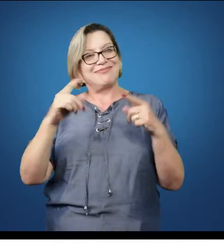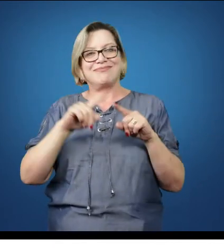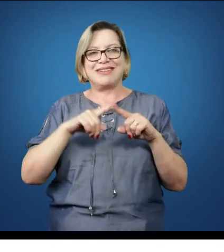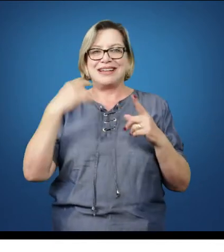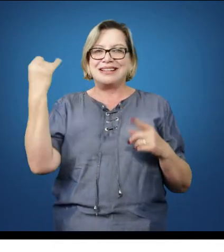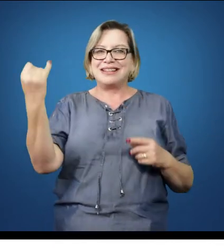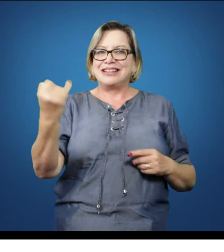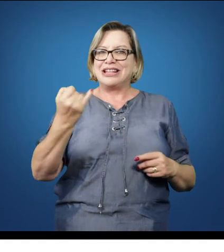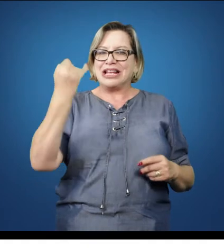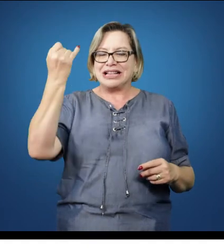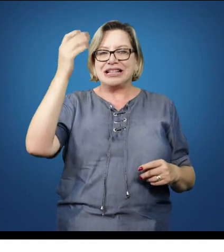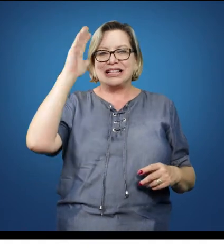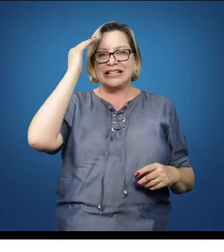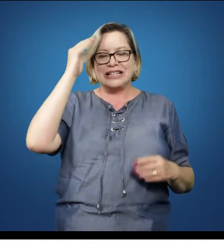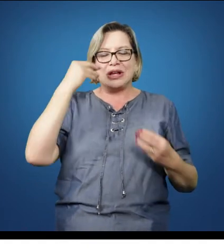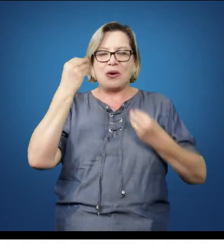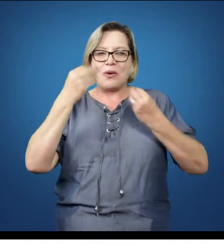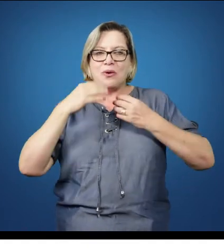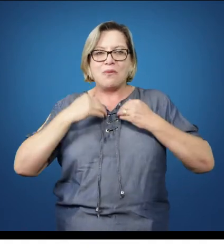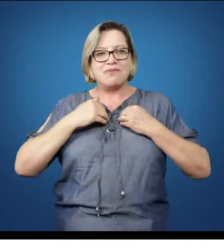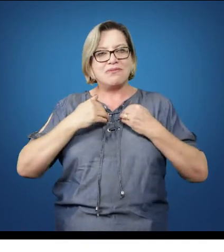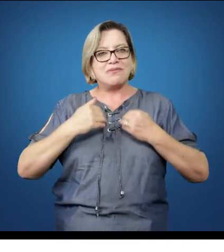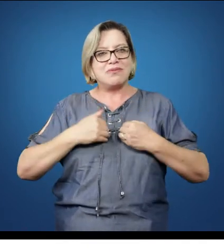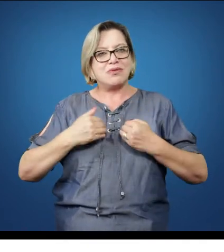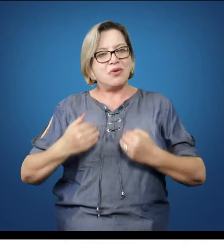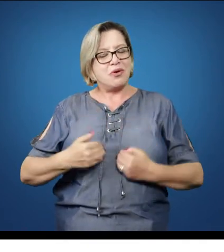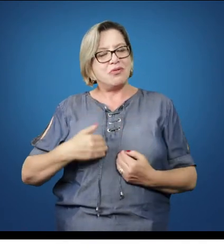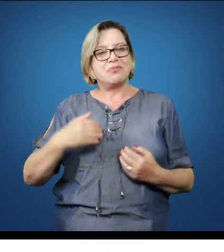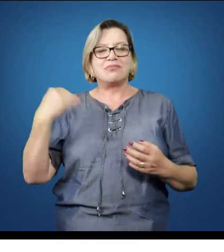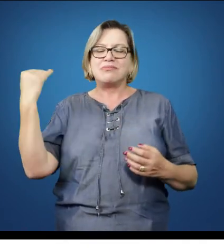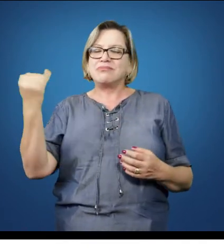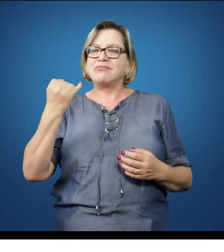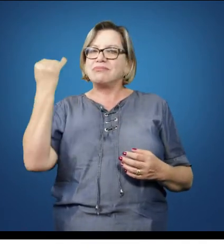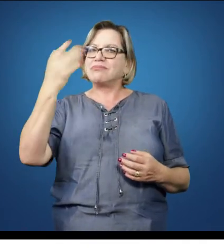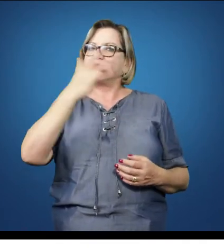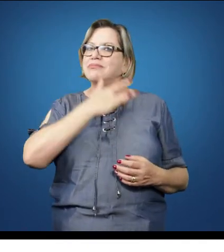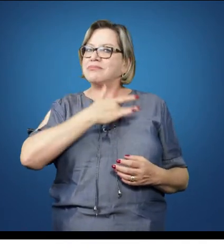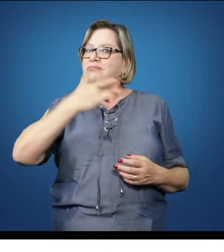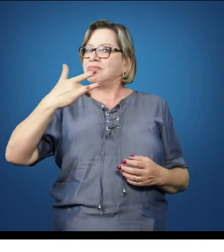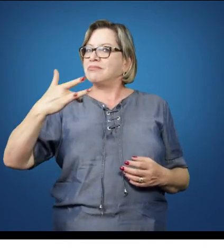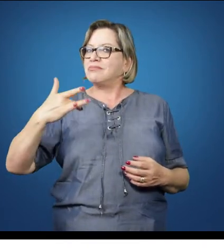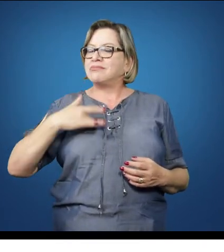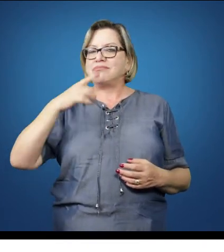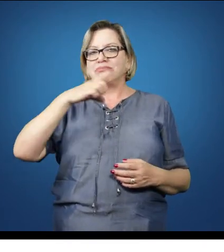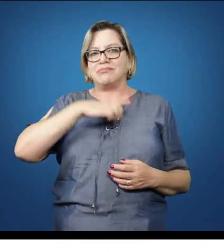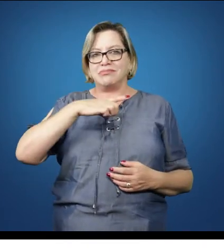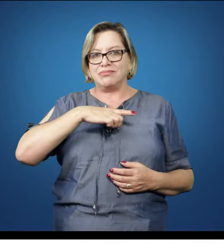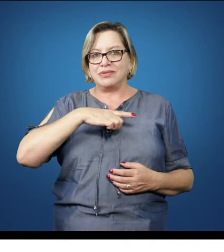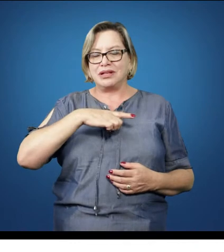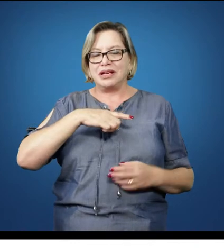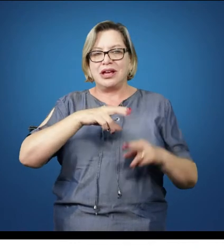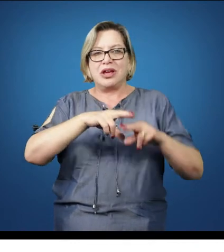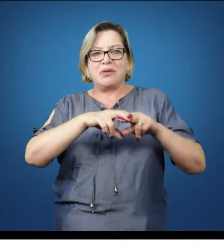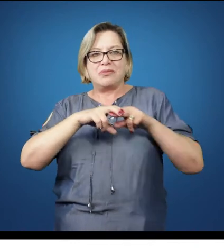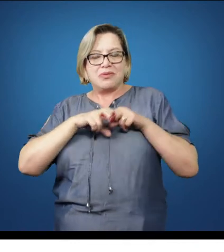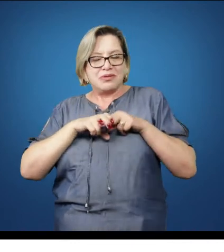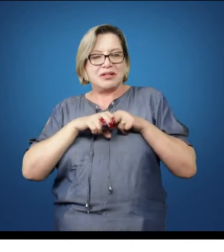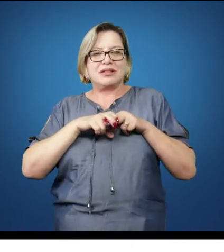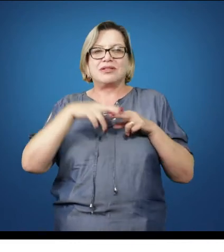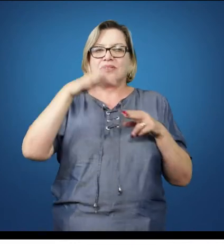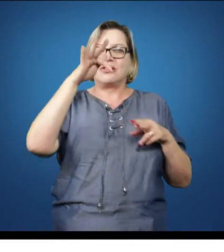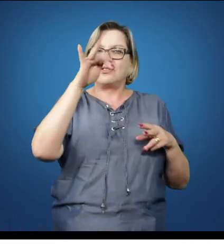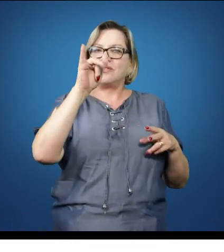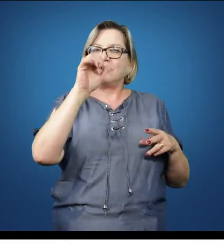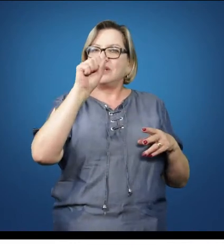importante que elas entendam como esse corpo ele pode se tornar saudável e pra isso a fisiologia do exercício tem um papel fundamental